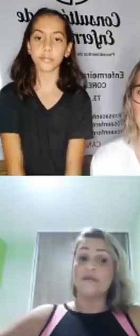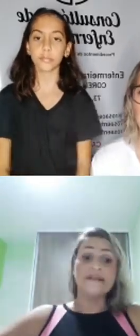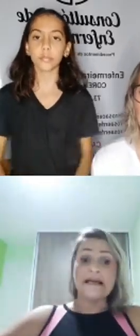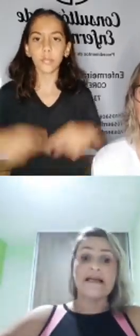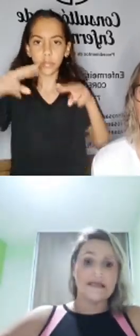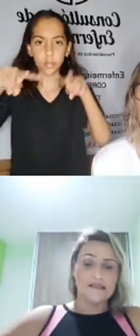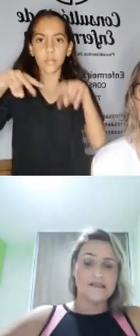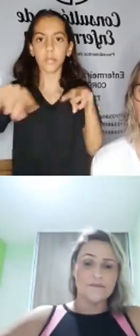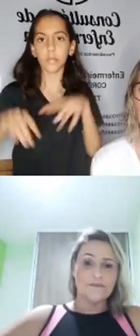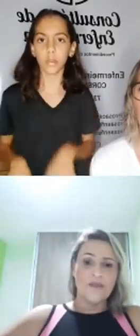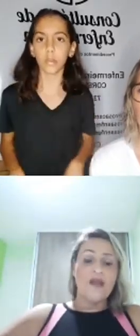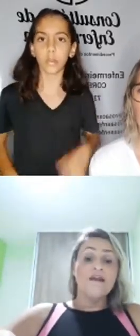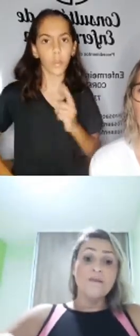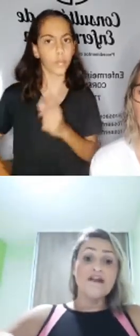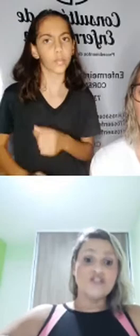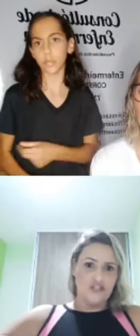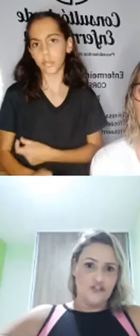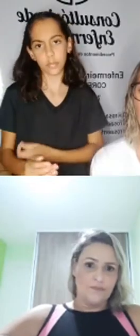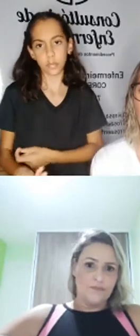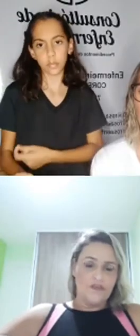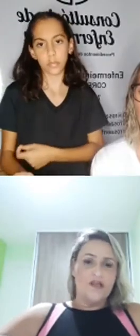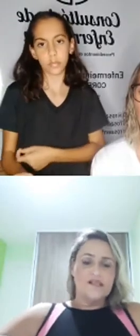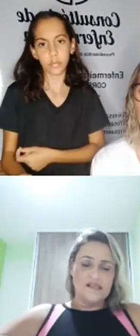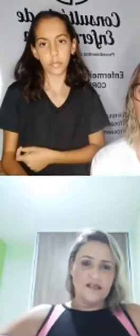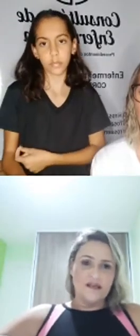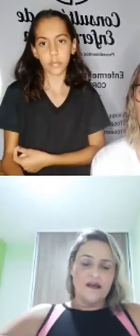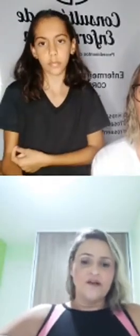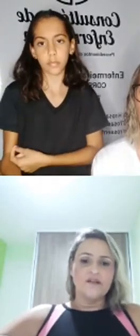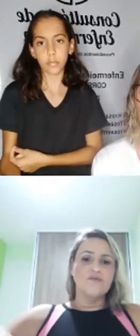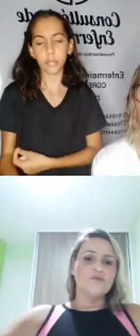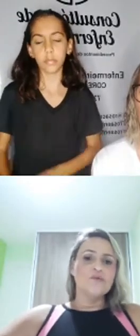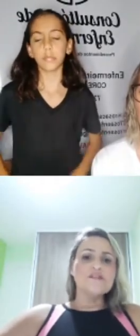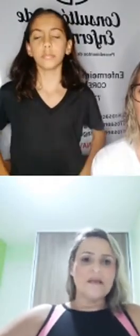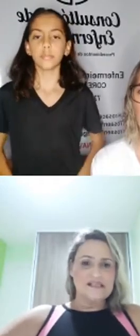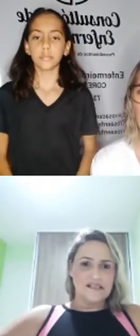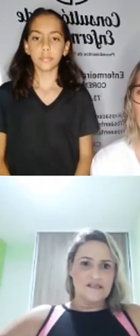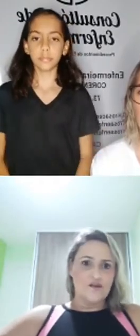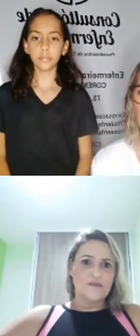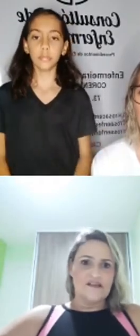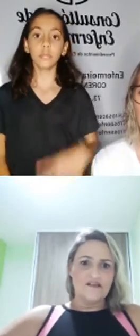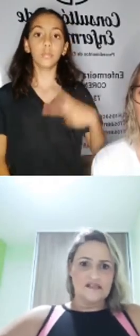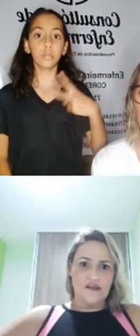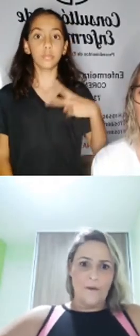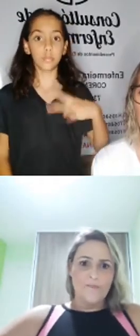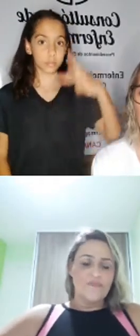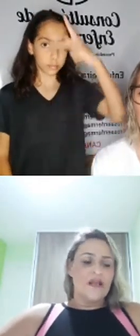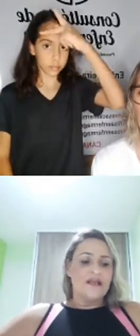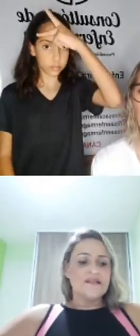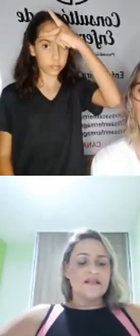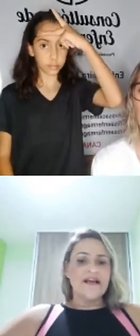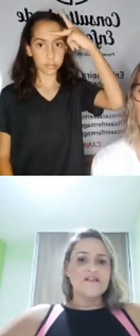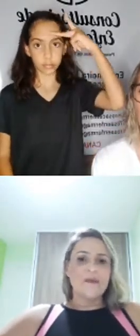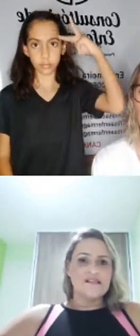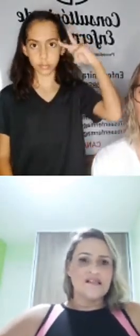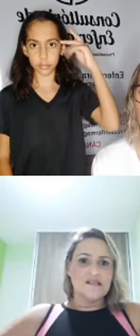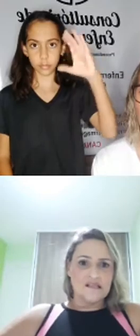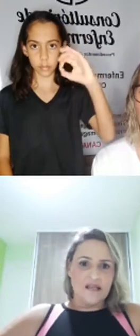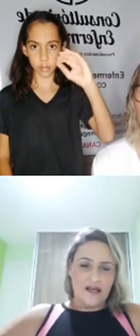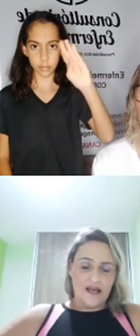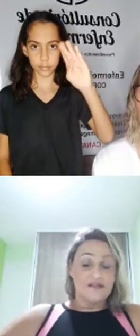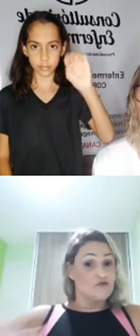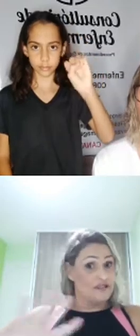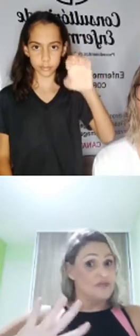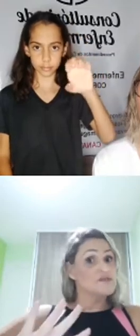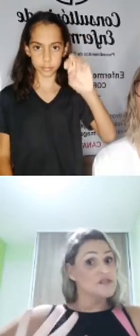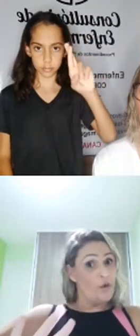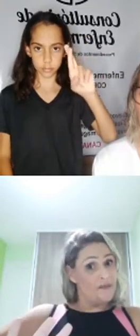estão internadas. Imagine se eu tenho 2 pacientes em observação e 3 pacientes